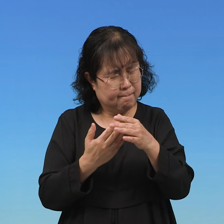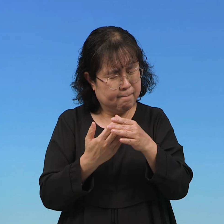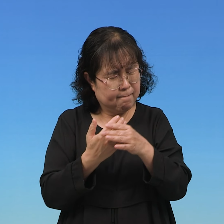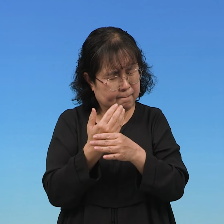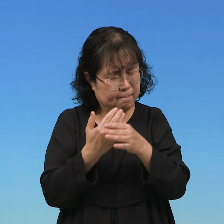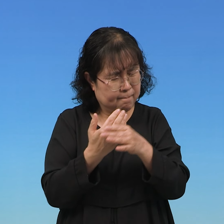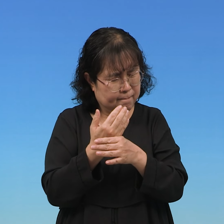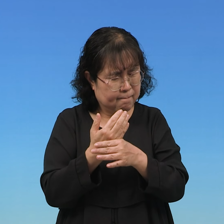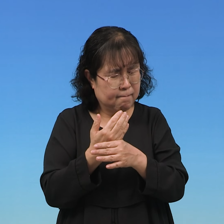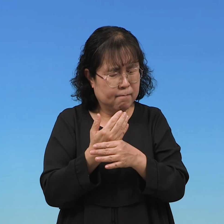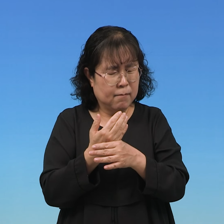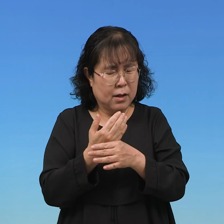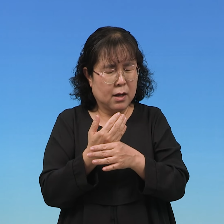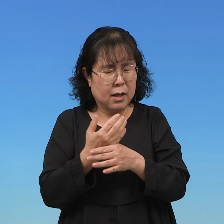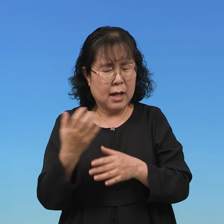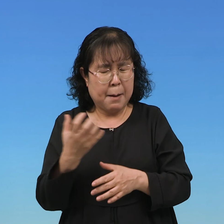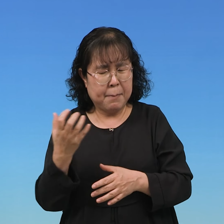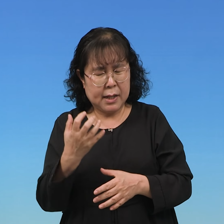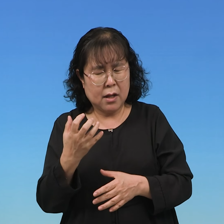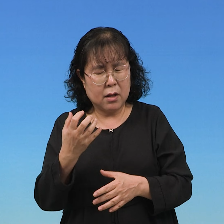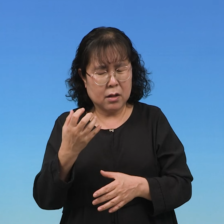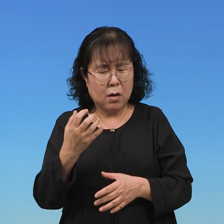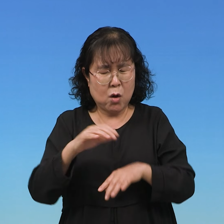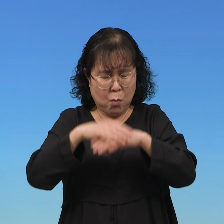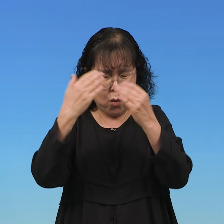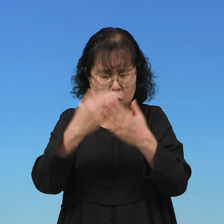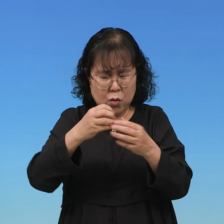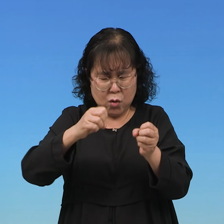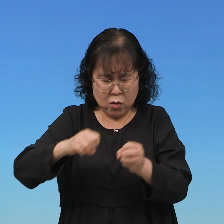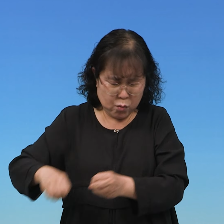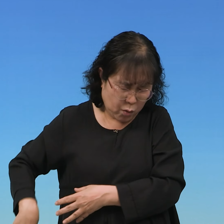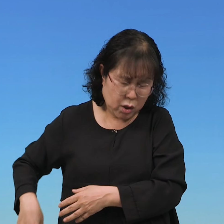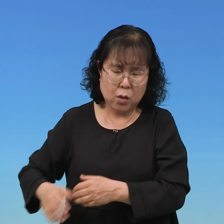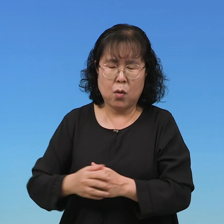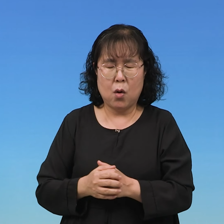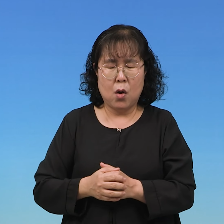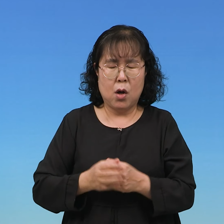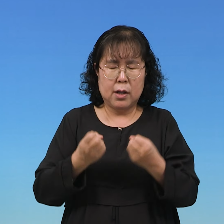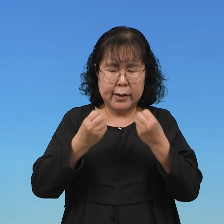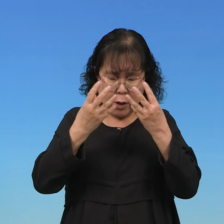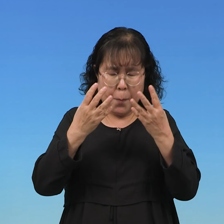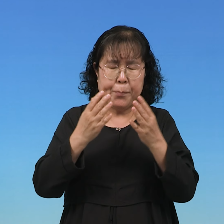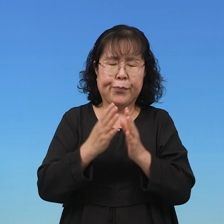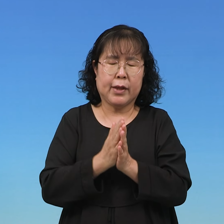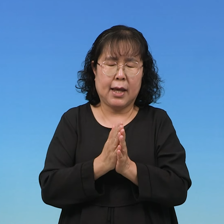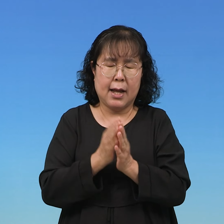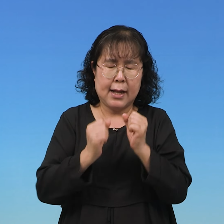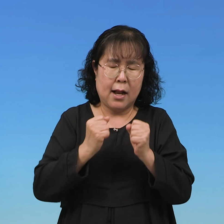모든 것들을 잘 흘려보내고 그렇게 새롭게 달려나가는 새로운 한 해가